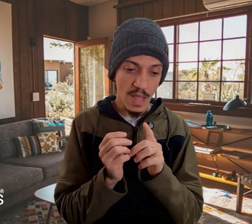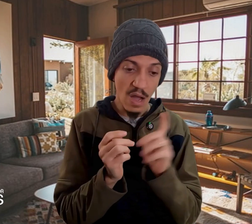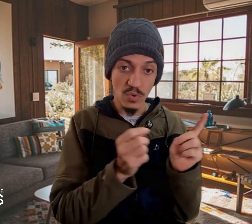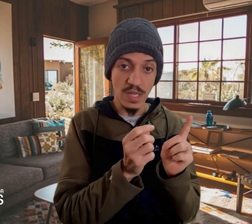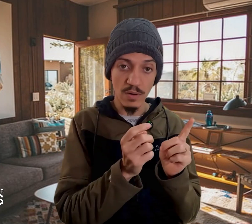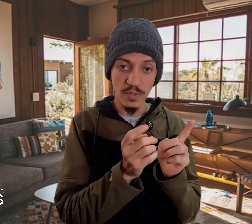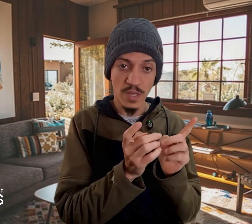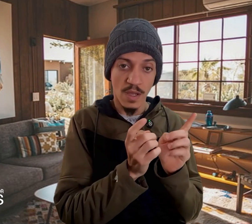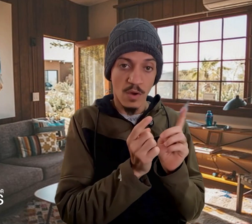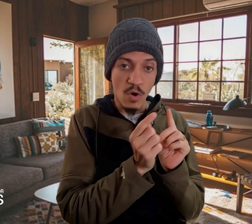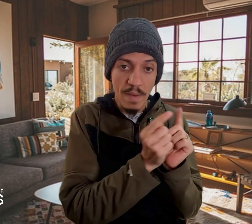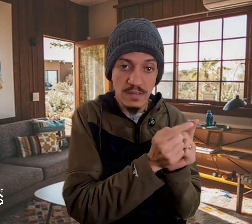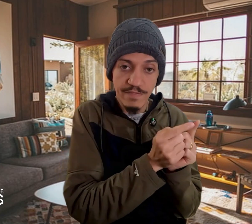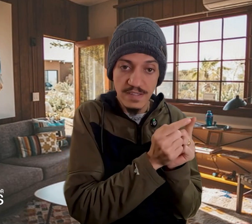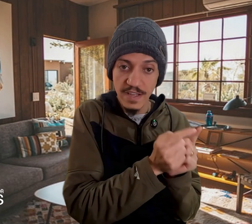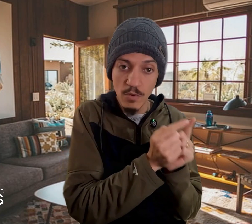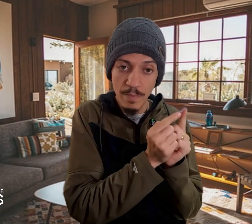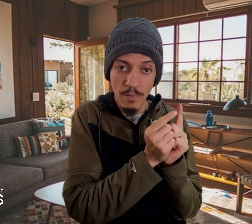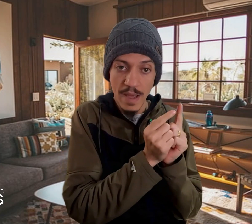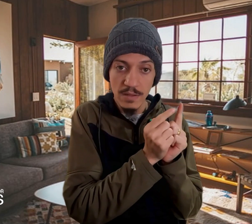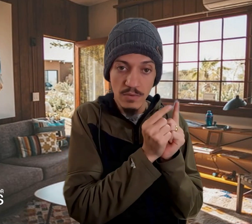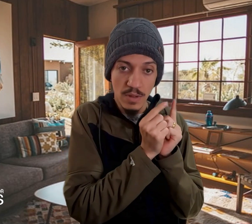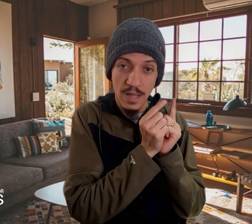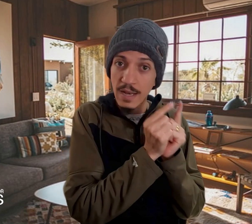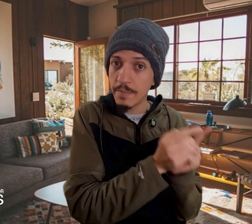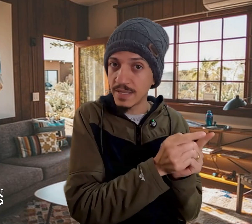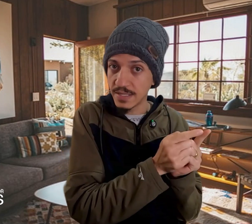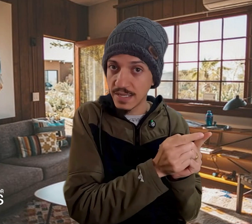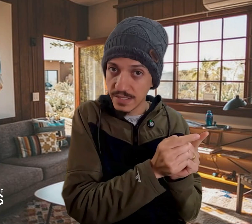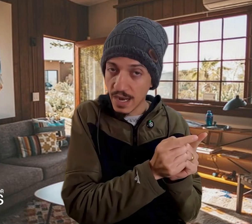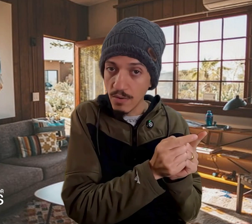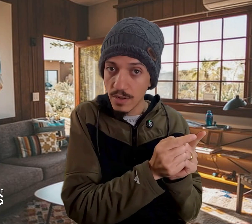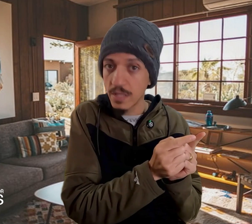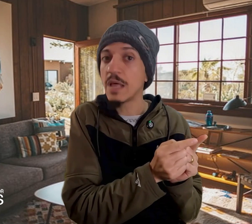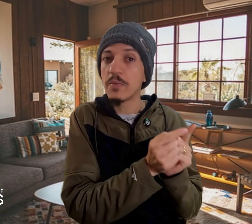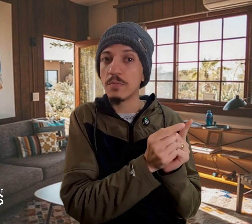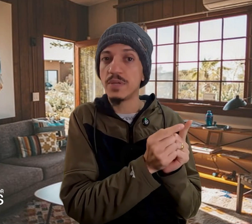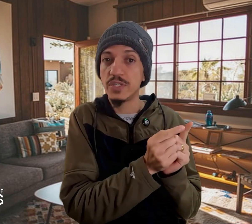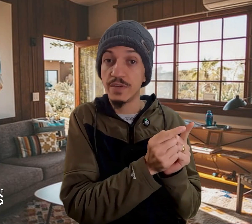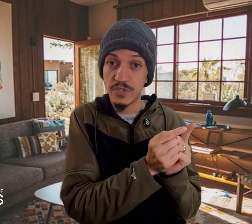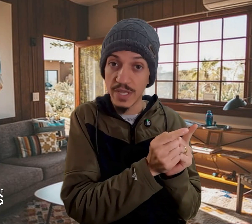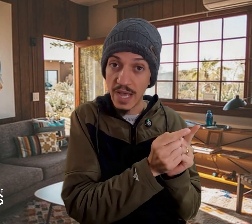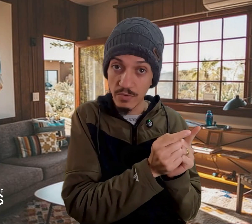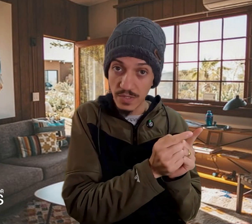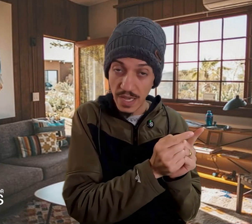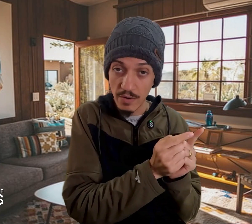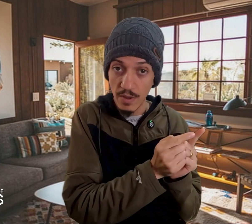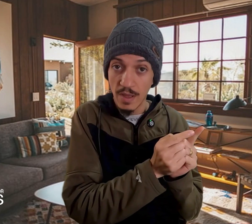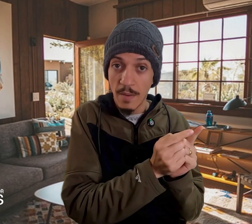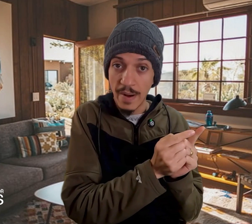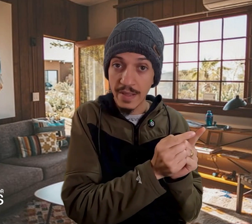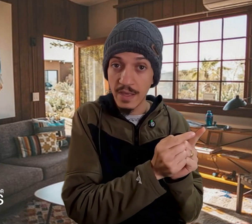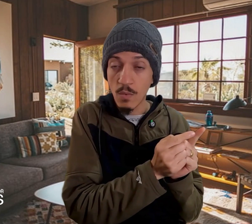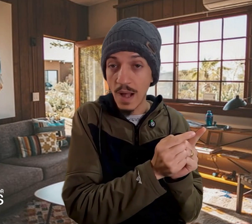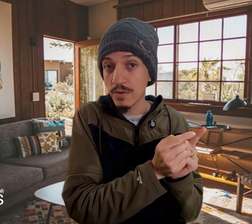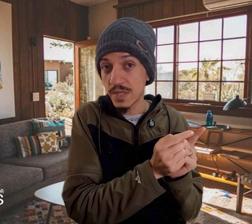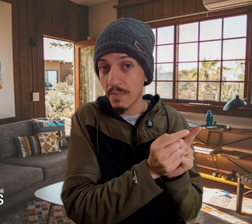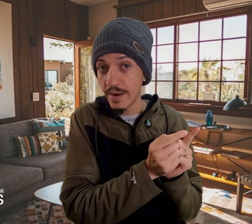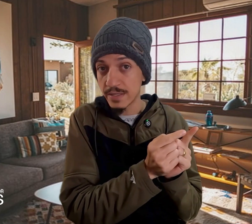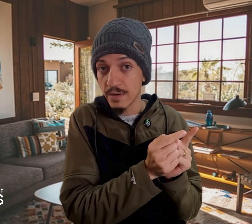alguns alunos começam fazendo pelo método Libras Essencial, que tem por objetivo te guiar do zero para que em 4 semanas você